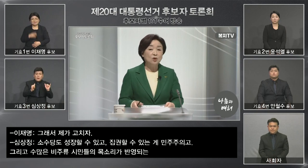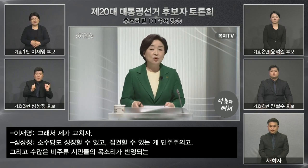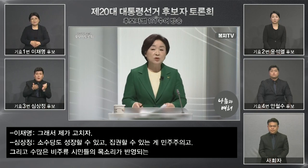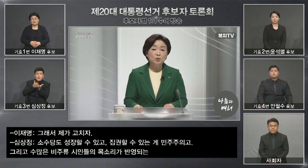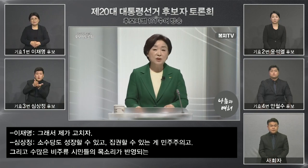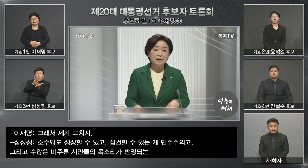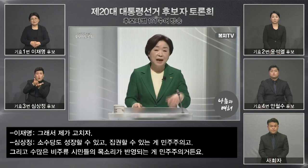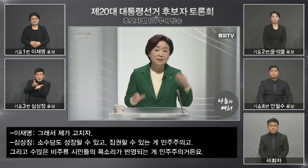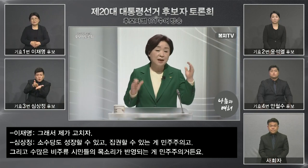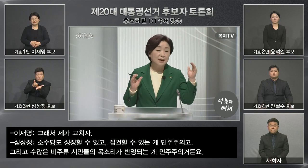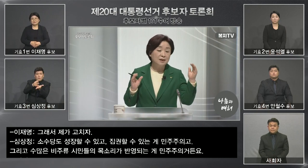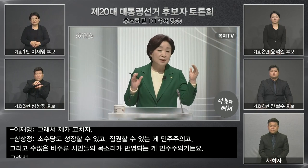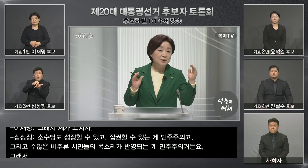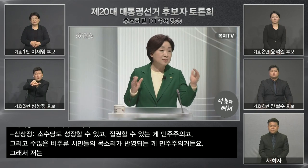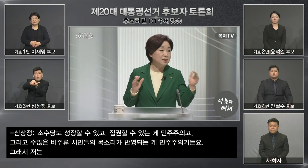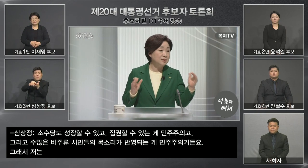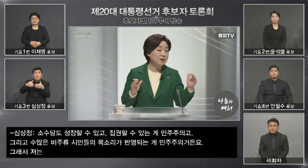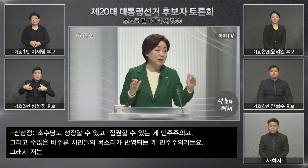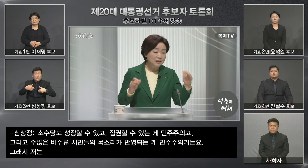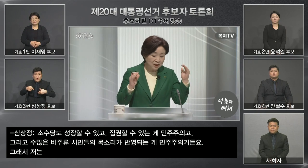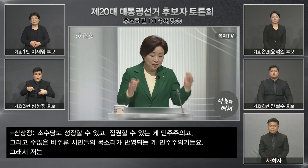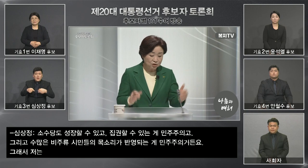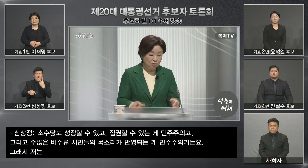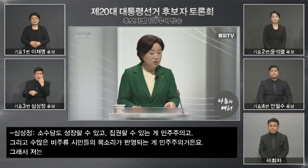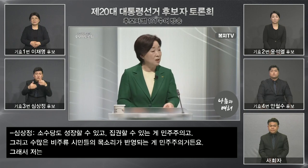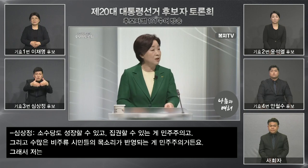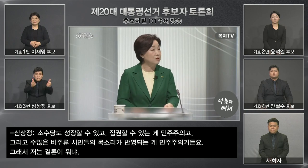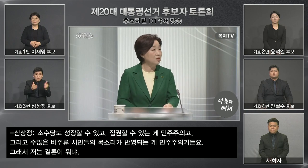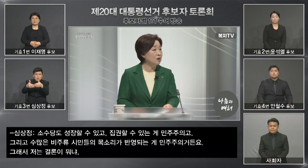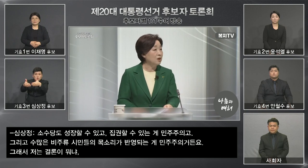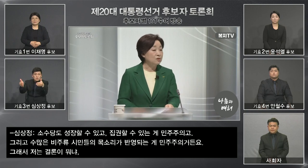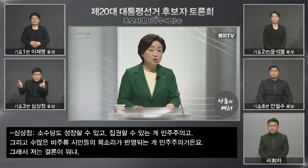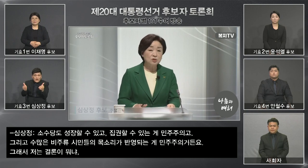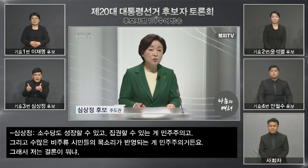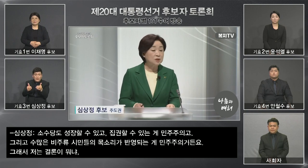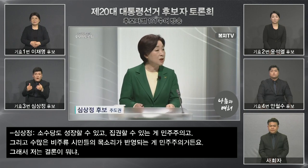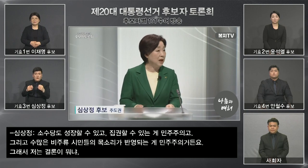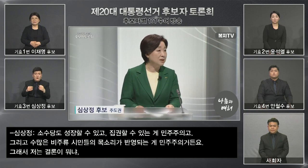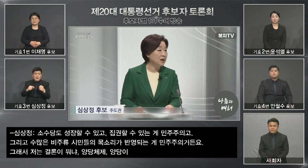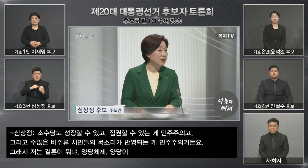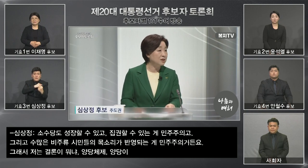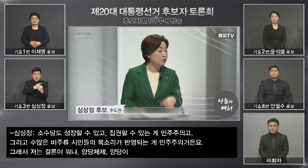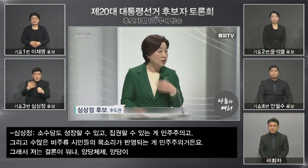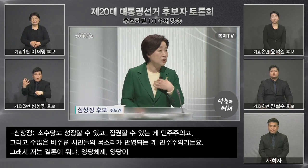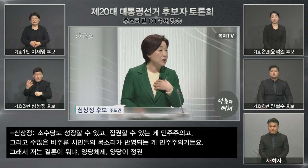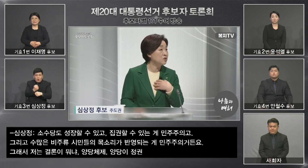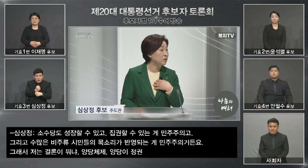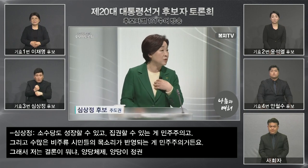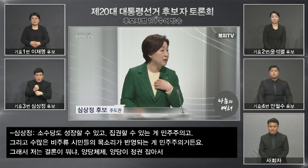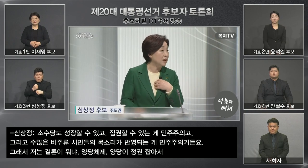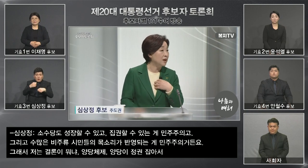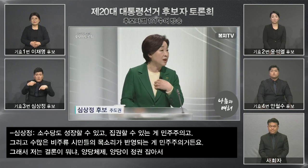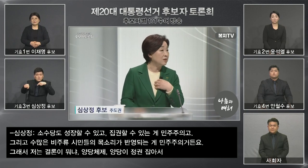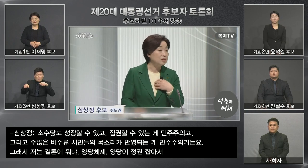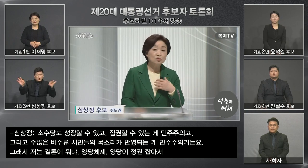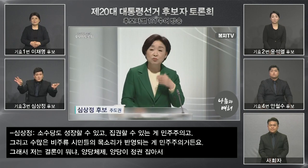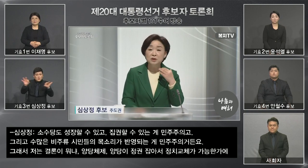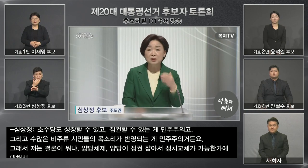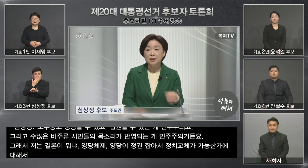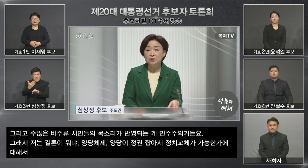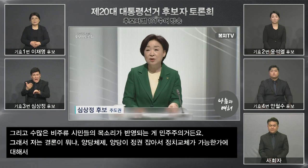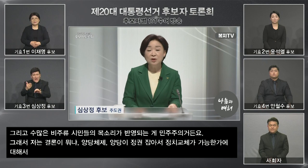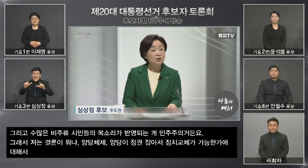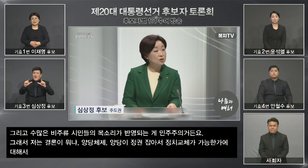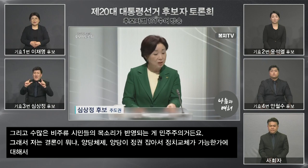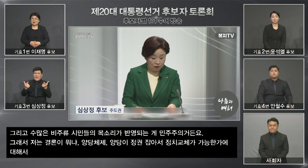결론이 뭐냐. 양당 체제, 양당이 정권 잡아서 정치 교체가 가능한가에 대해서 굉장히 회의적입니다. 그래서